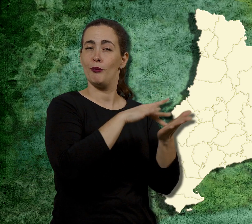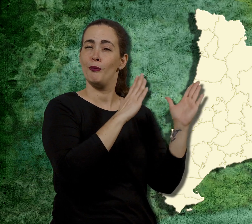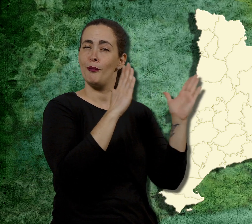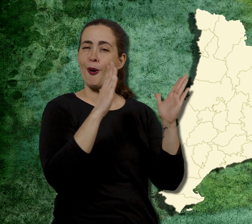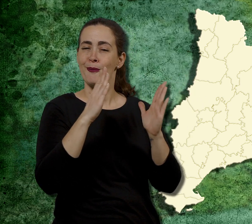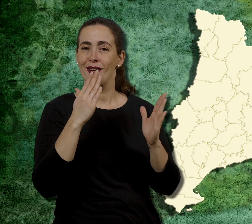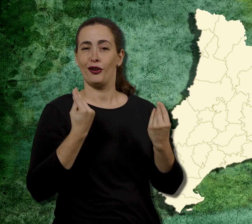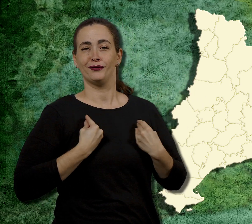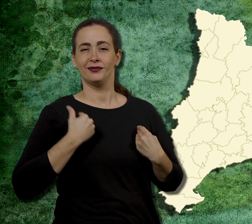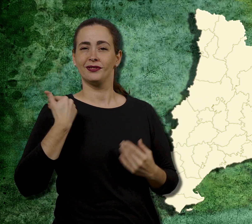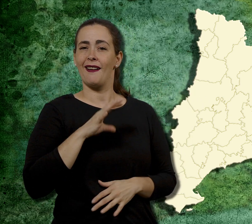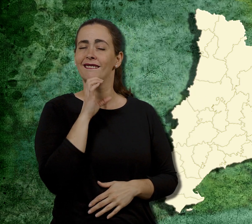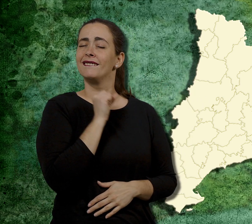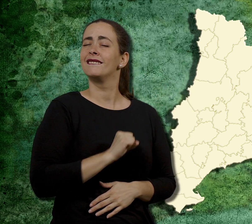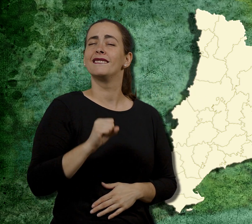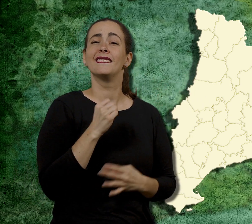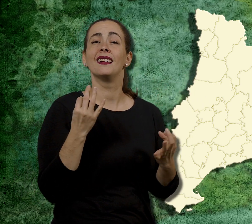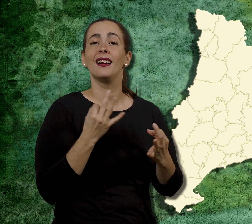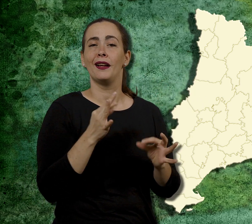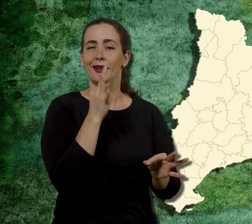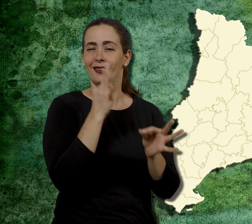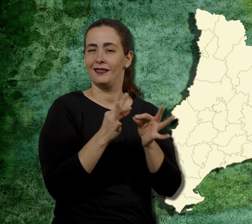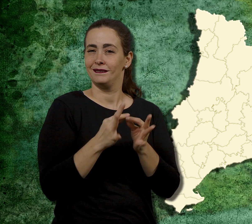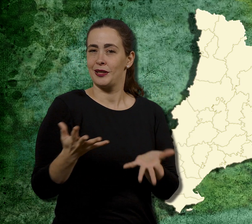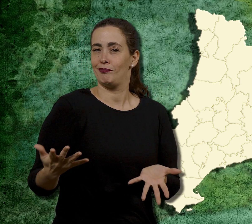el llegat patrimonial més destacat de la història d'aquesta vila.